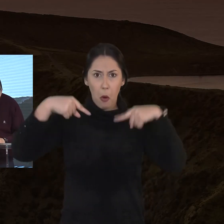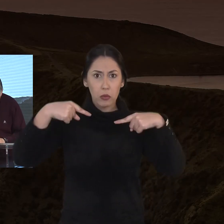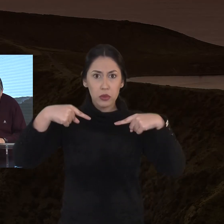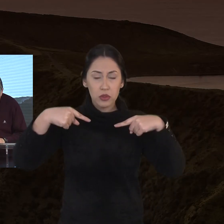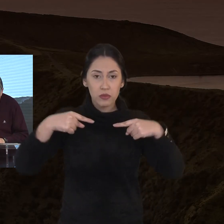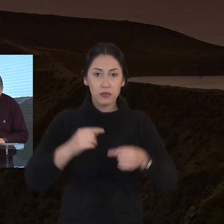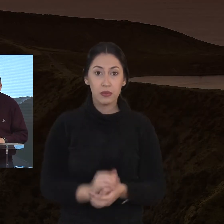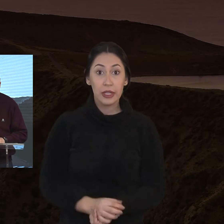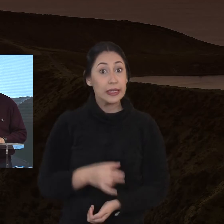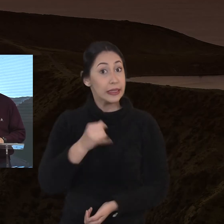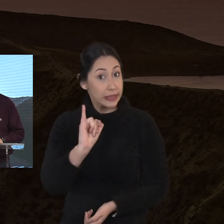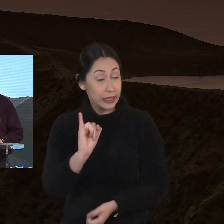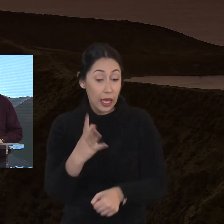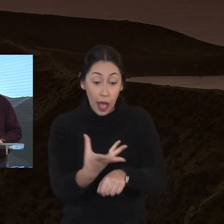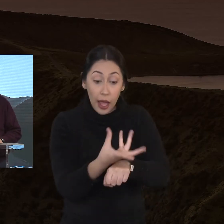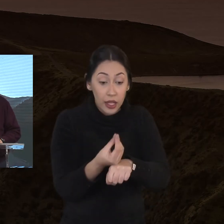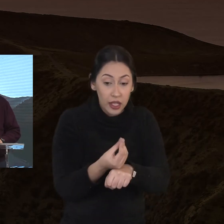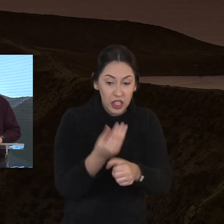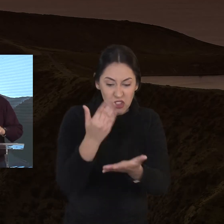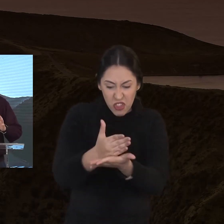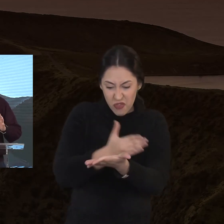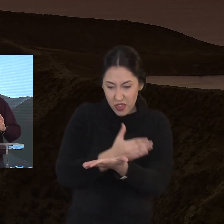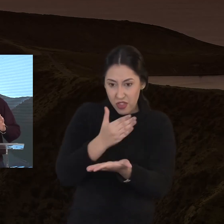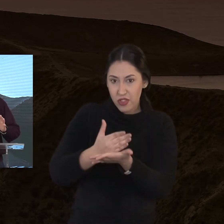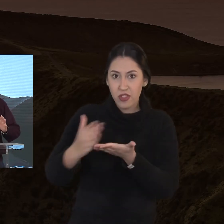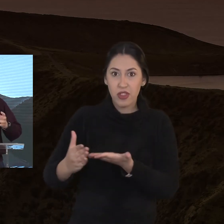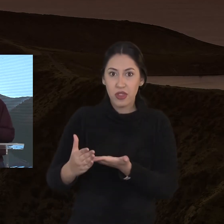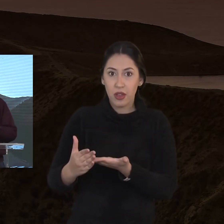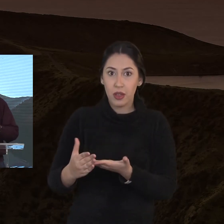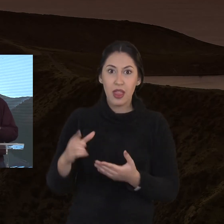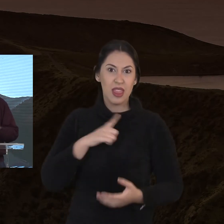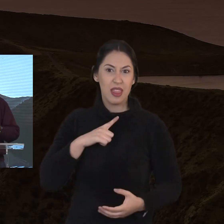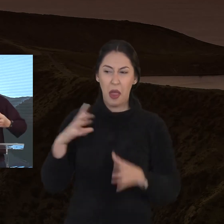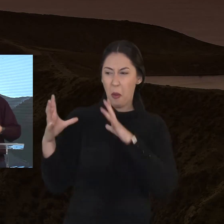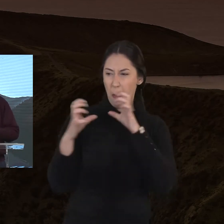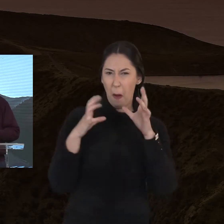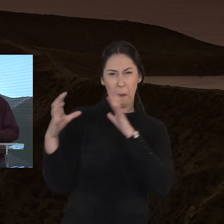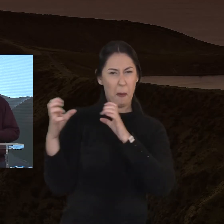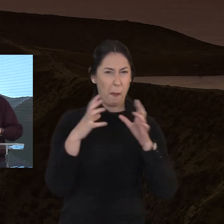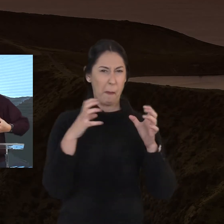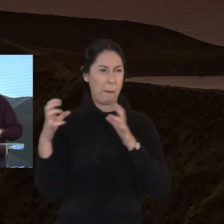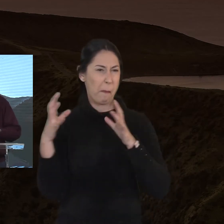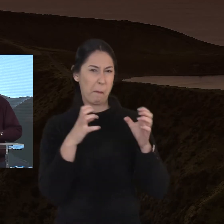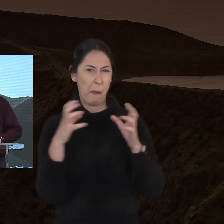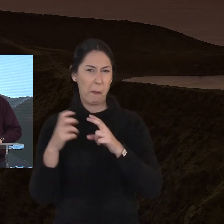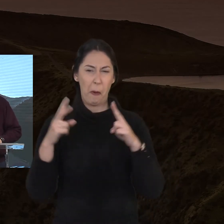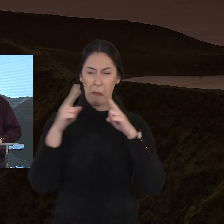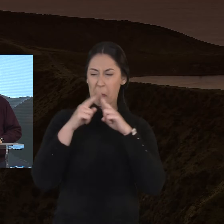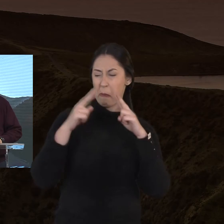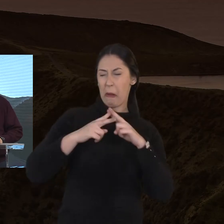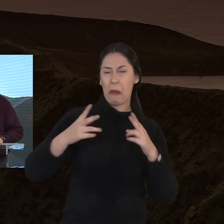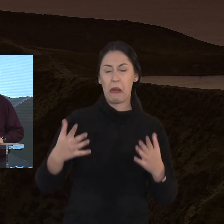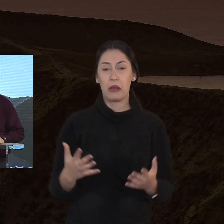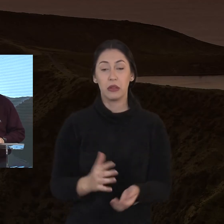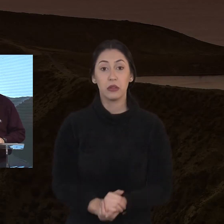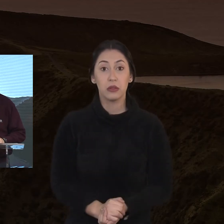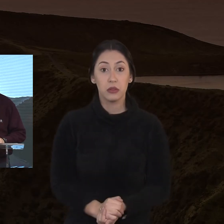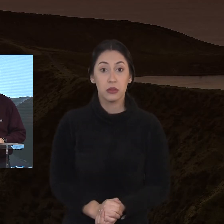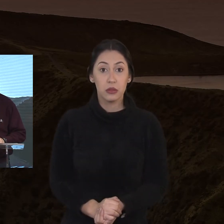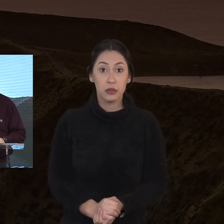toda a igreja dividida contra si mesma uma igreja em que a brigas contendas e disputas